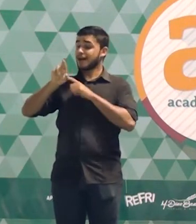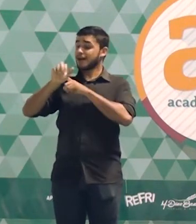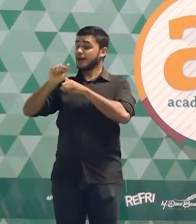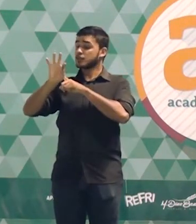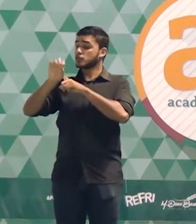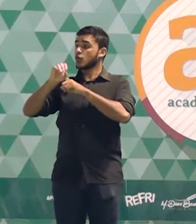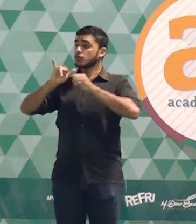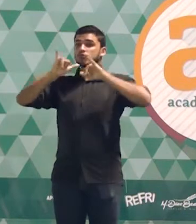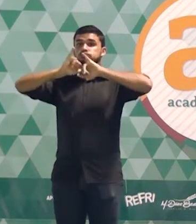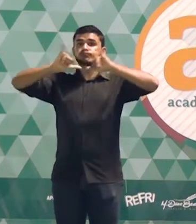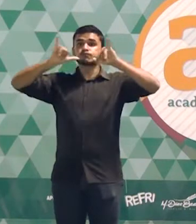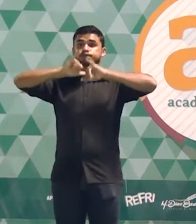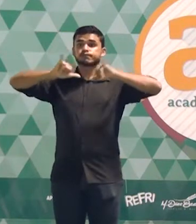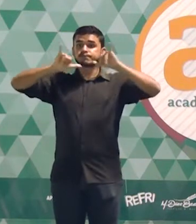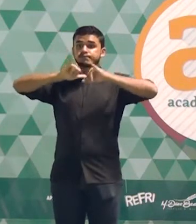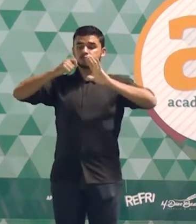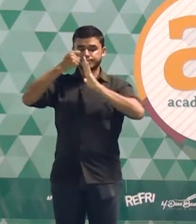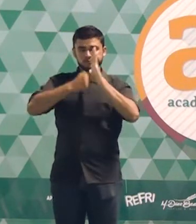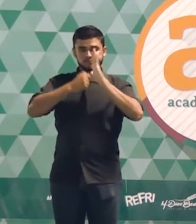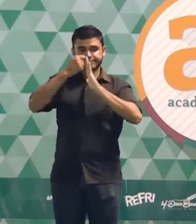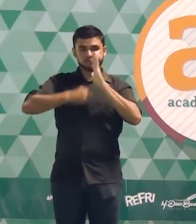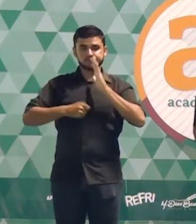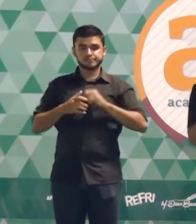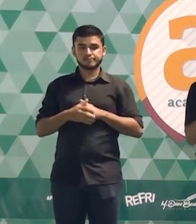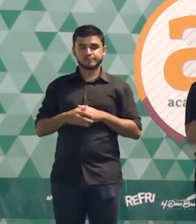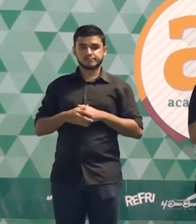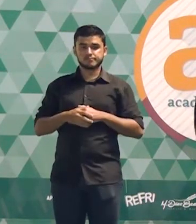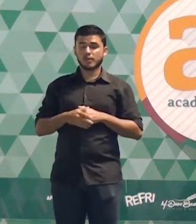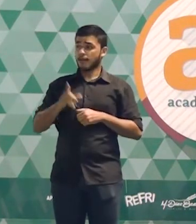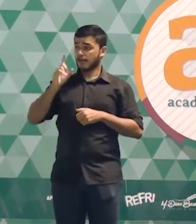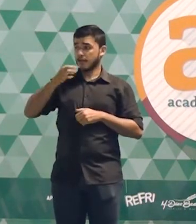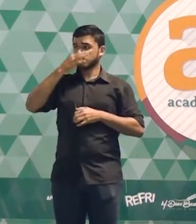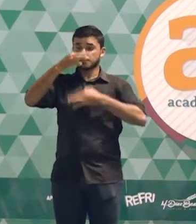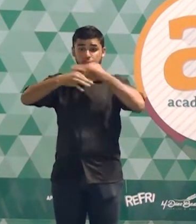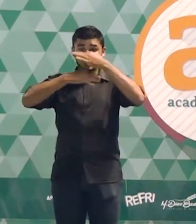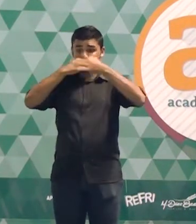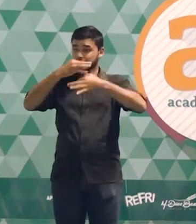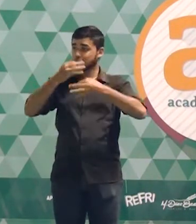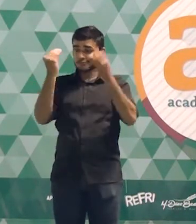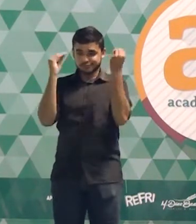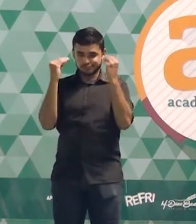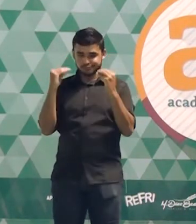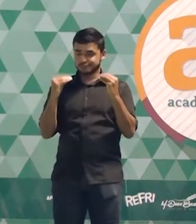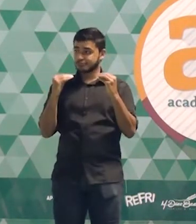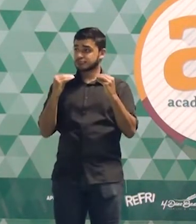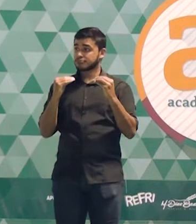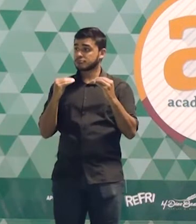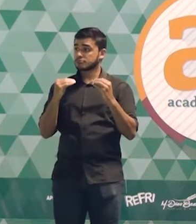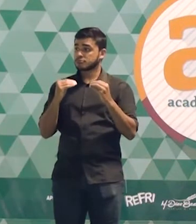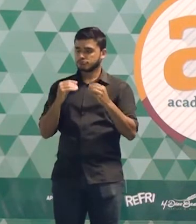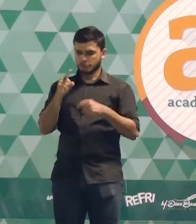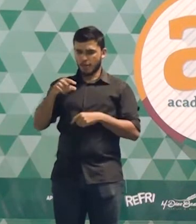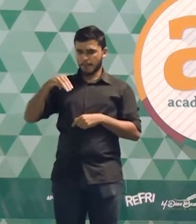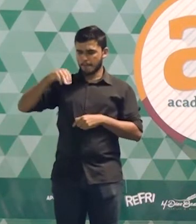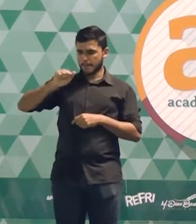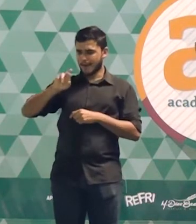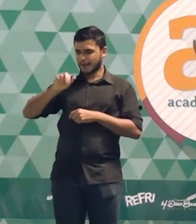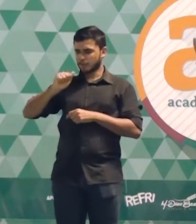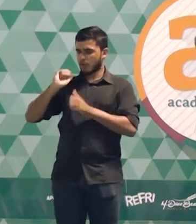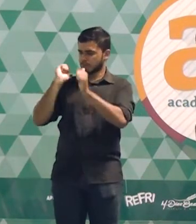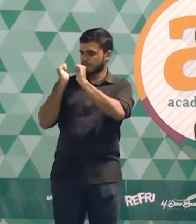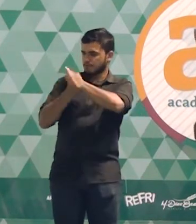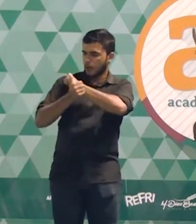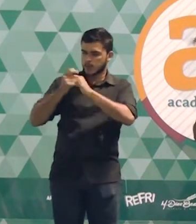difícil e emocionante prova olímpica. Isso aí é argumentativo. Por que é argumentativo, professor? Porque é